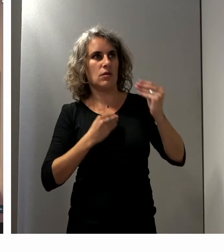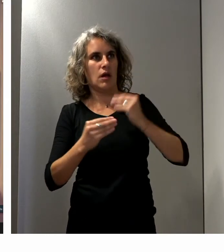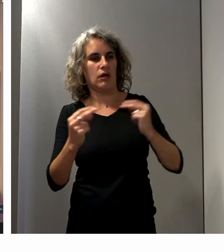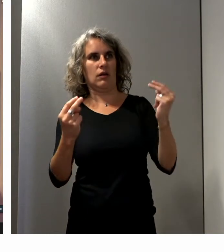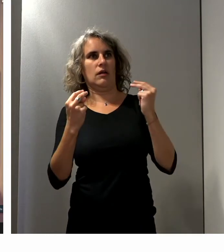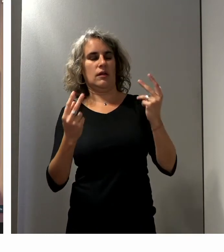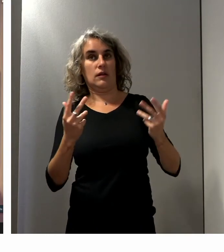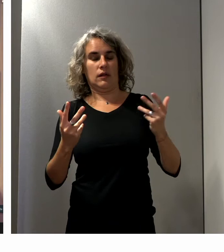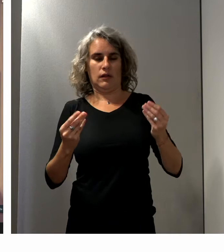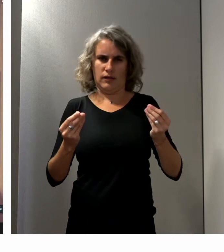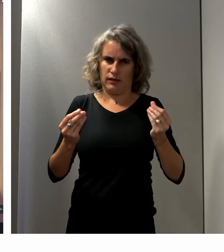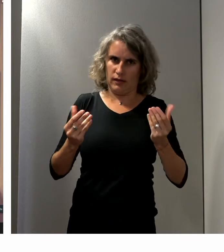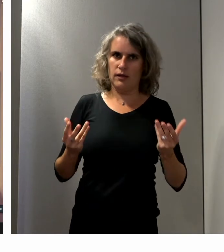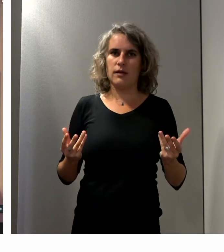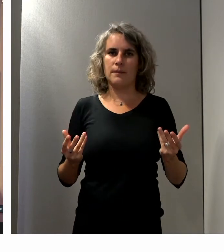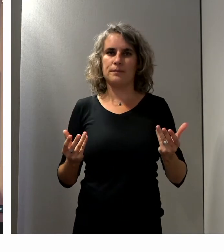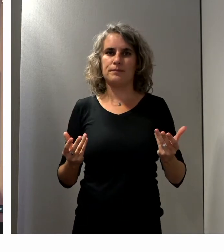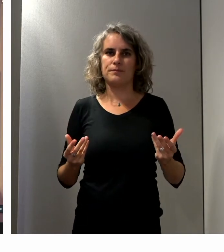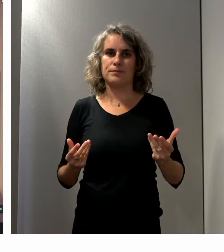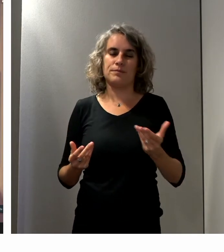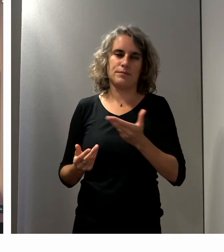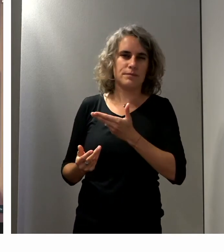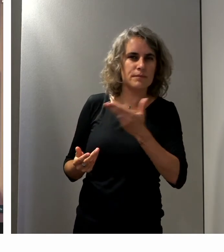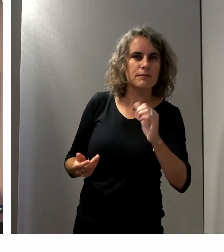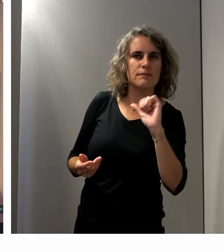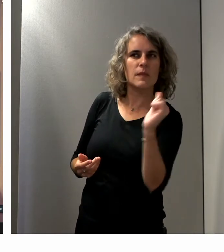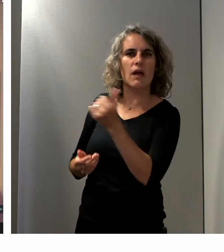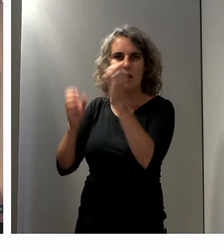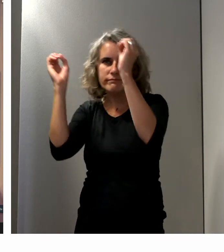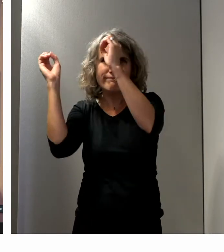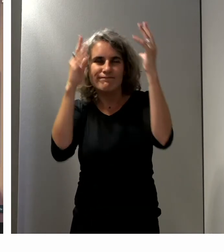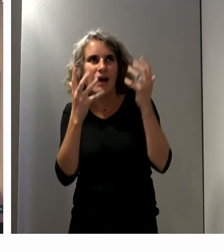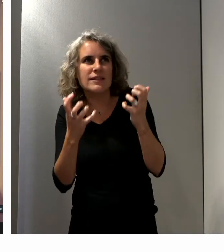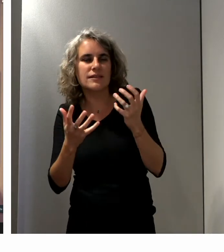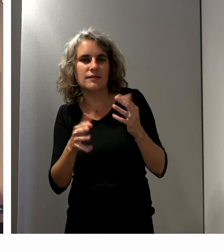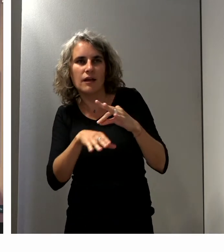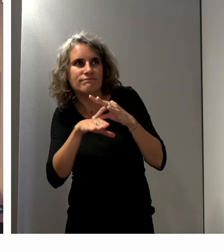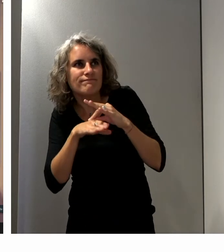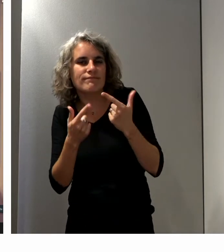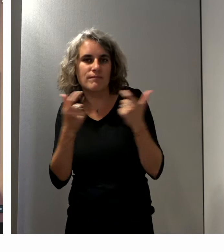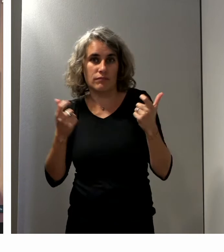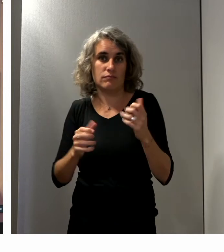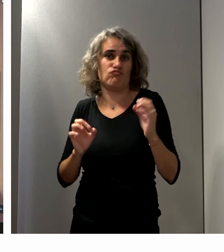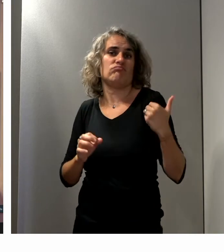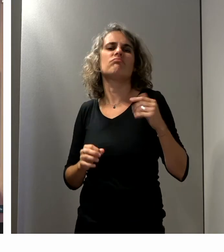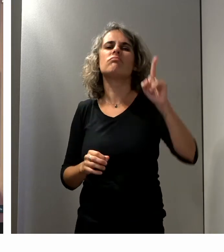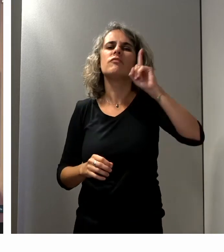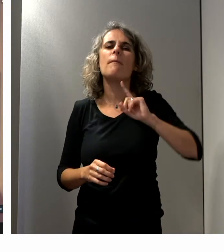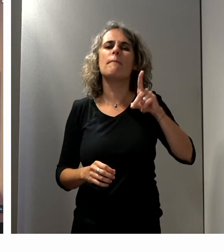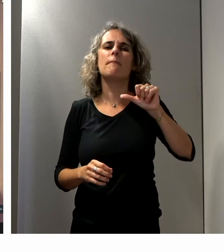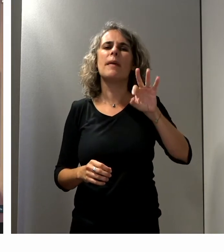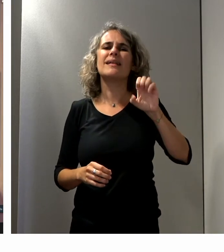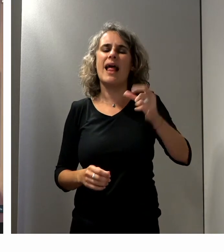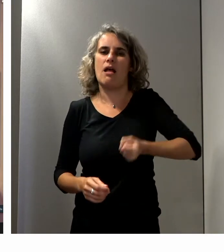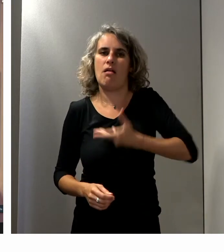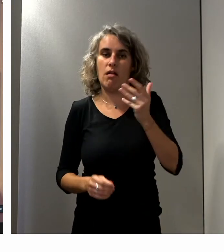besoin de recevoir. Et de notre point de vue, les attentes d'accompagnement sont, et Catel le disait, individuelles et personnelles. Et on va